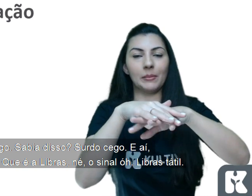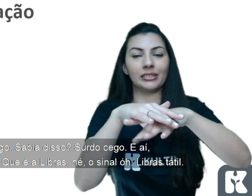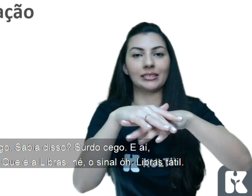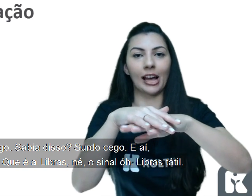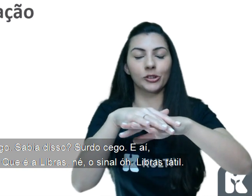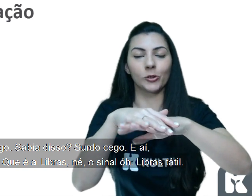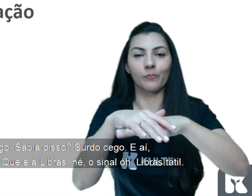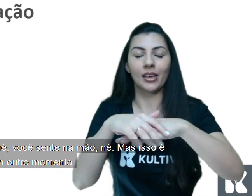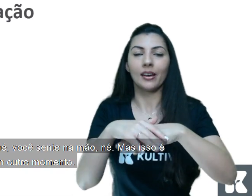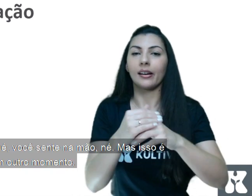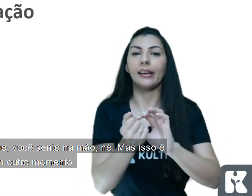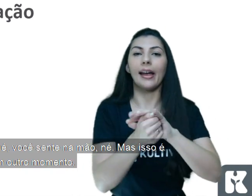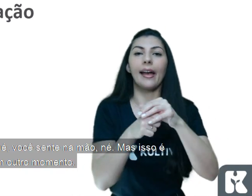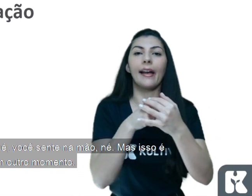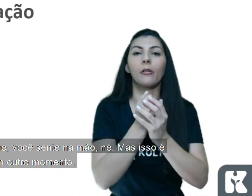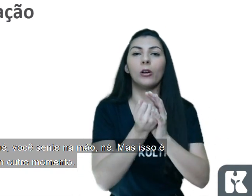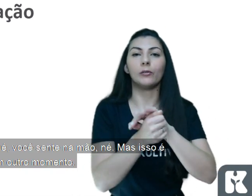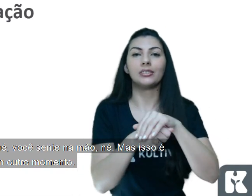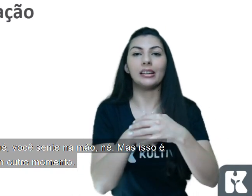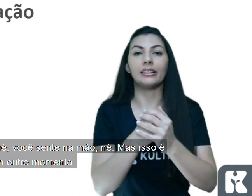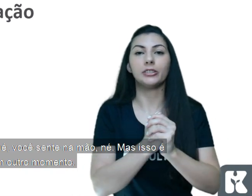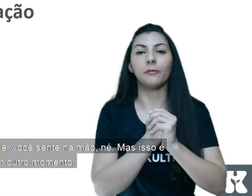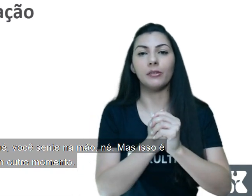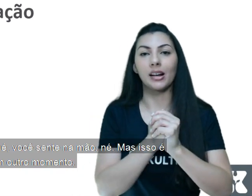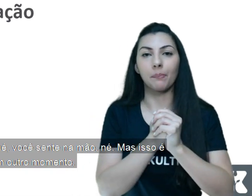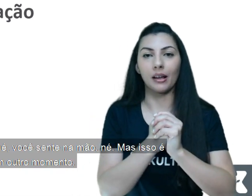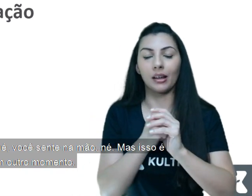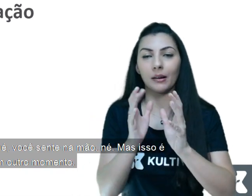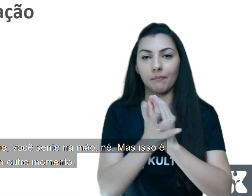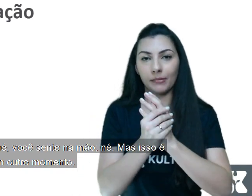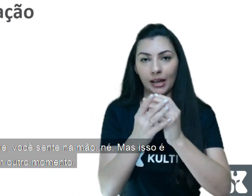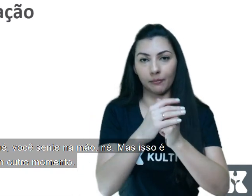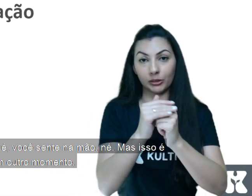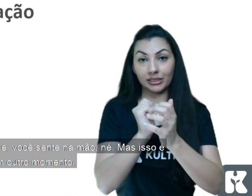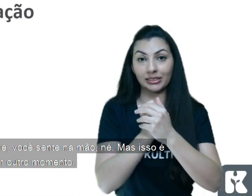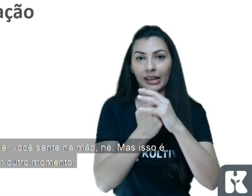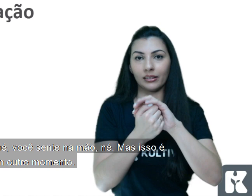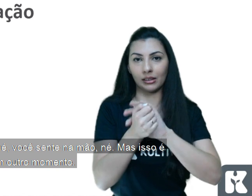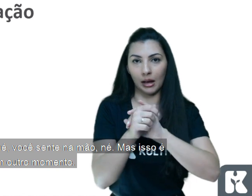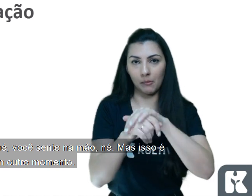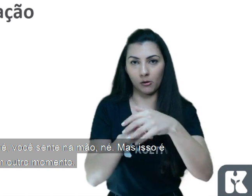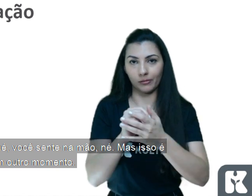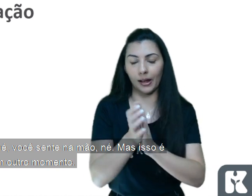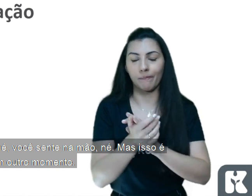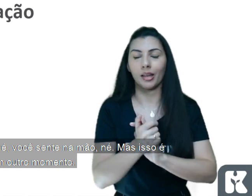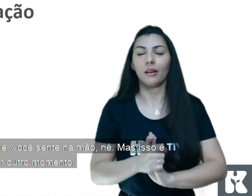ó, Libras tátil. Que é quando você identifica né?